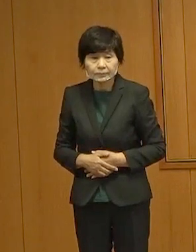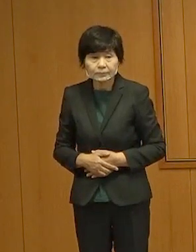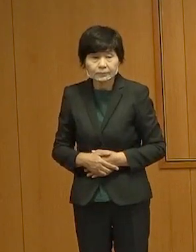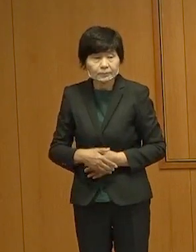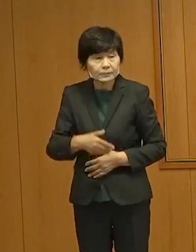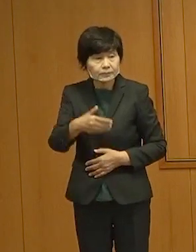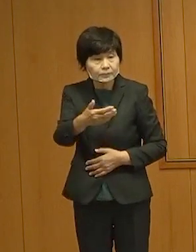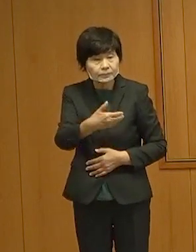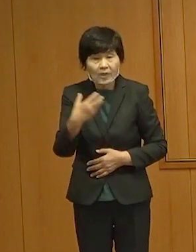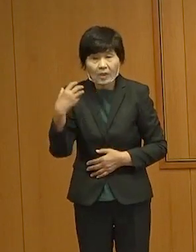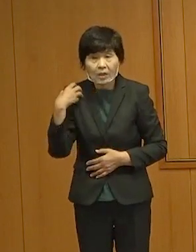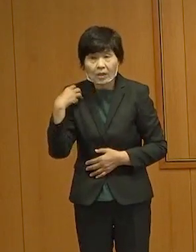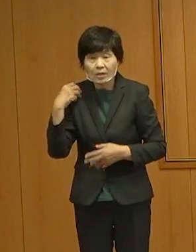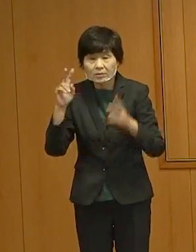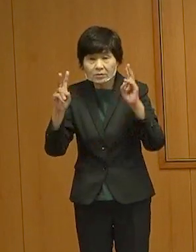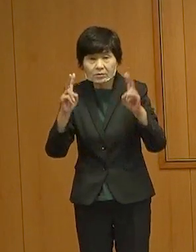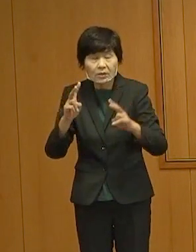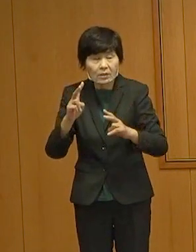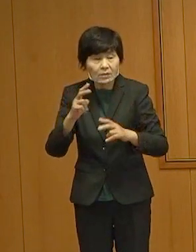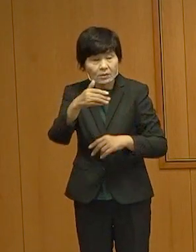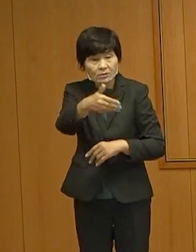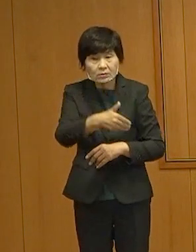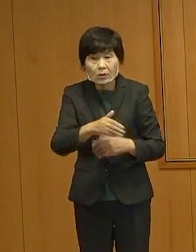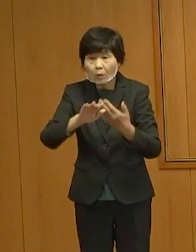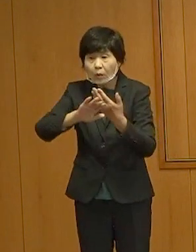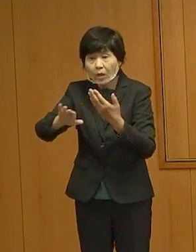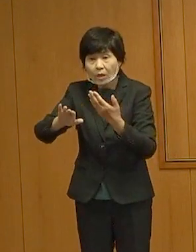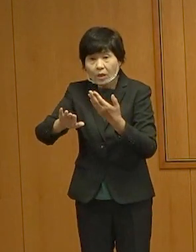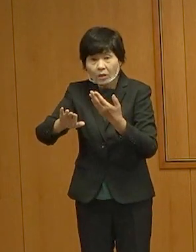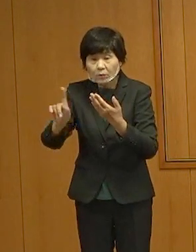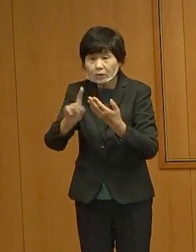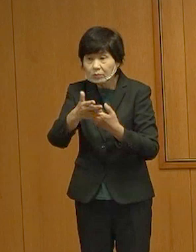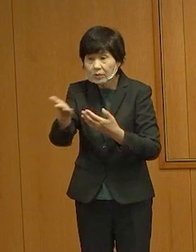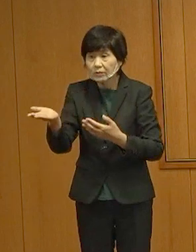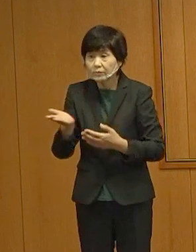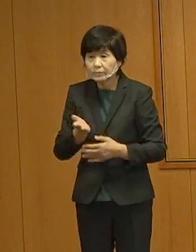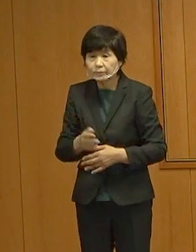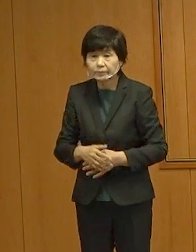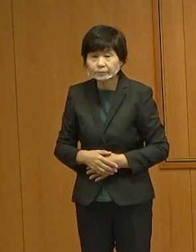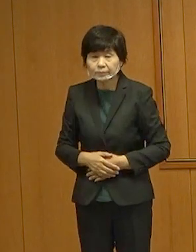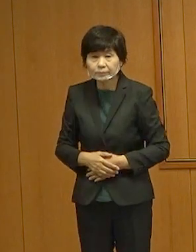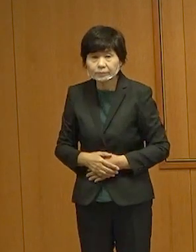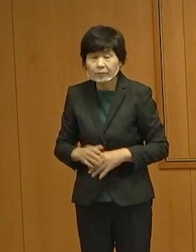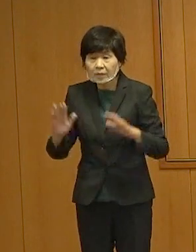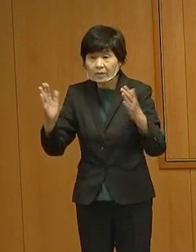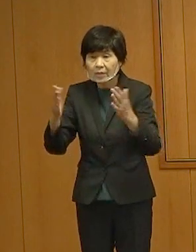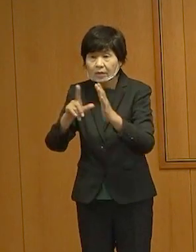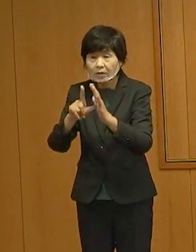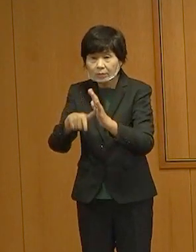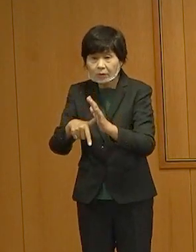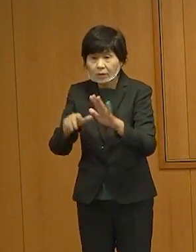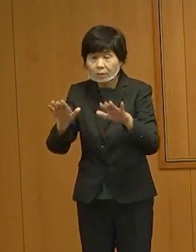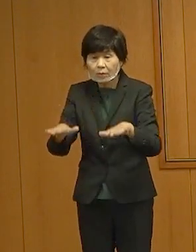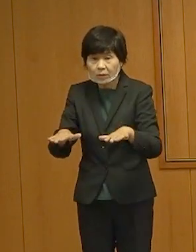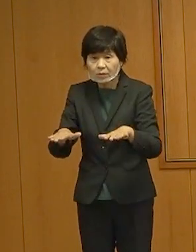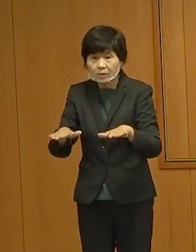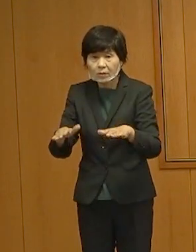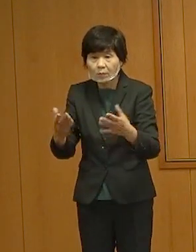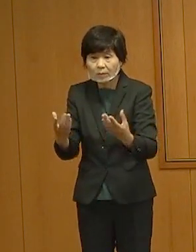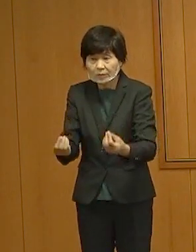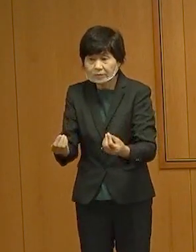その他、質問がある者はございませんでしょうか。なければお返しいたします。